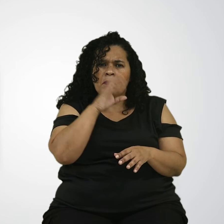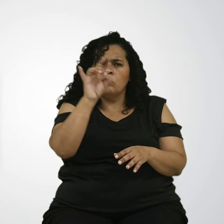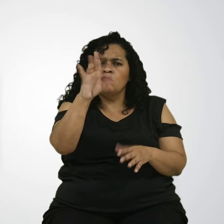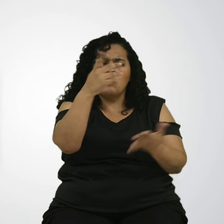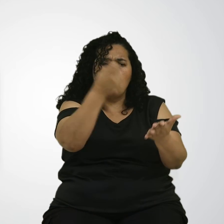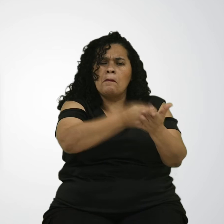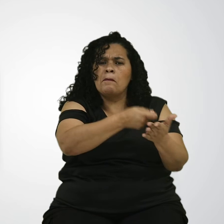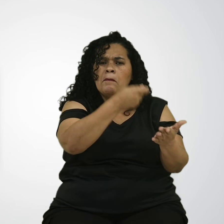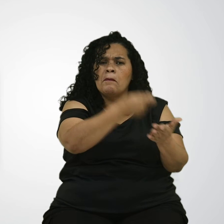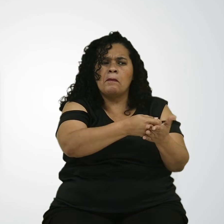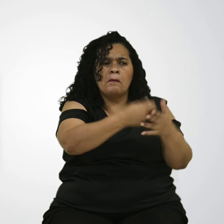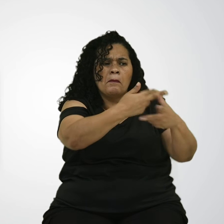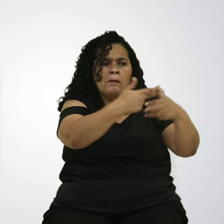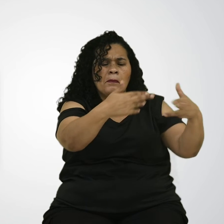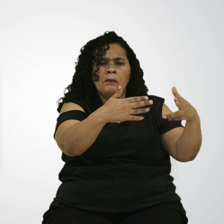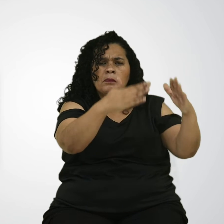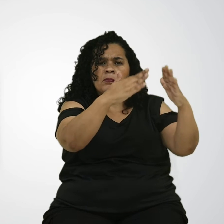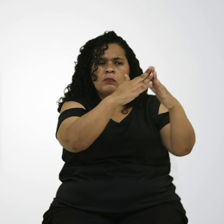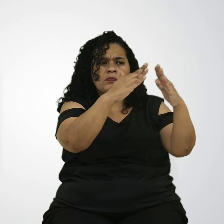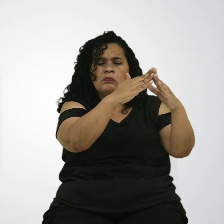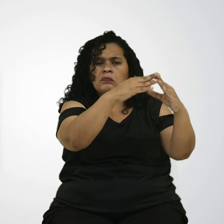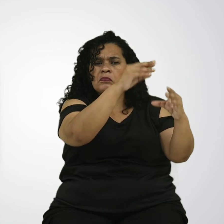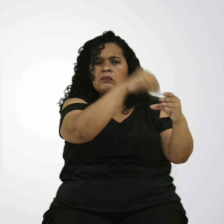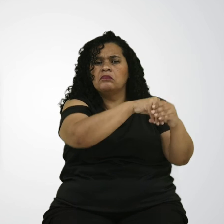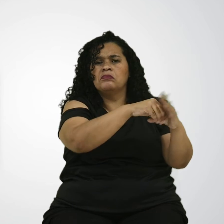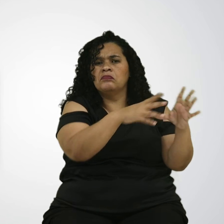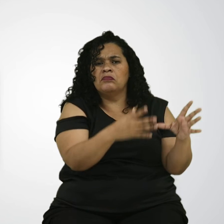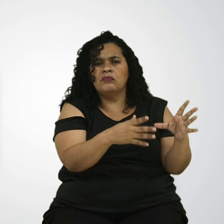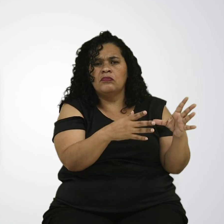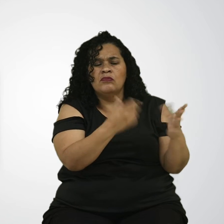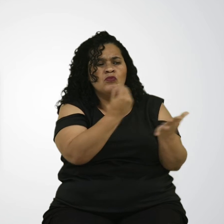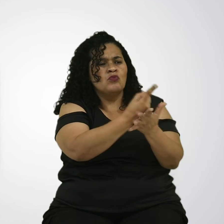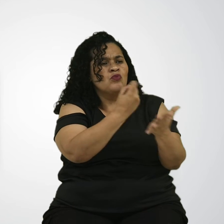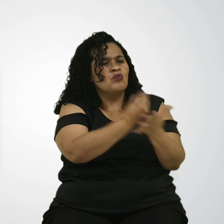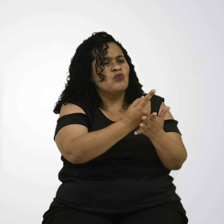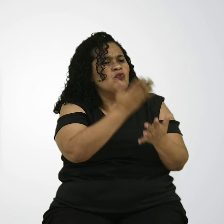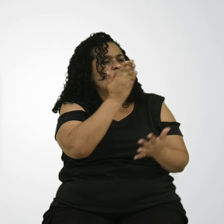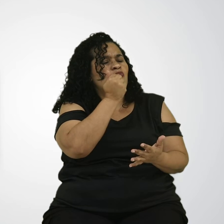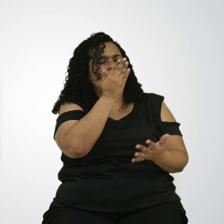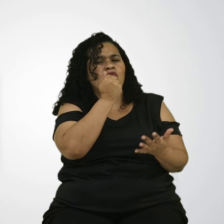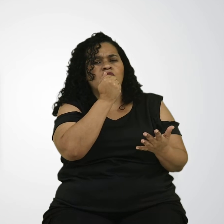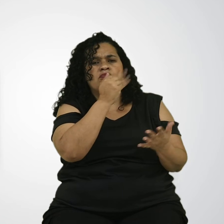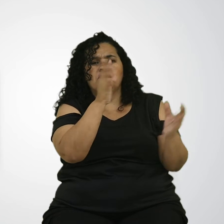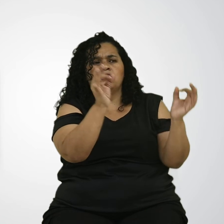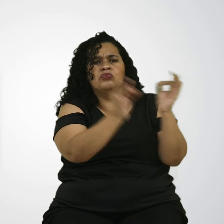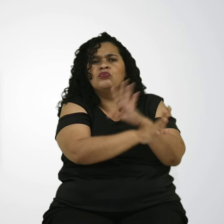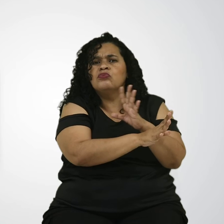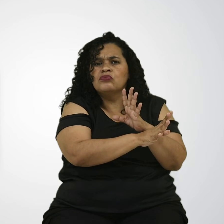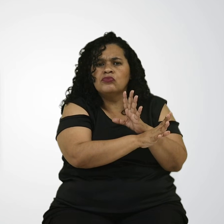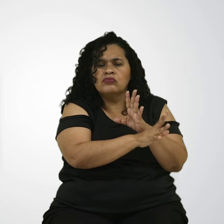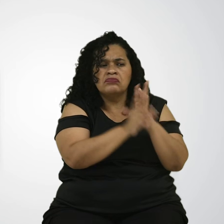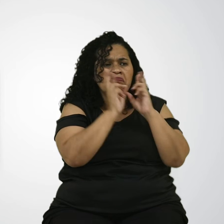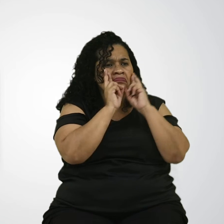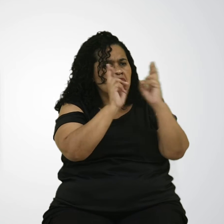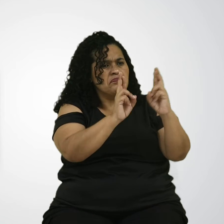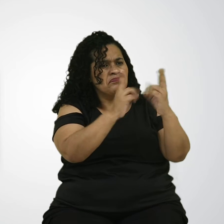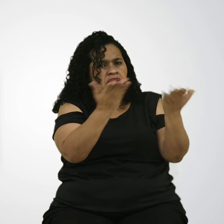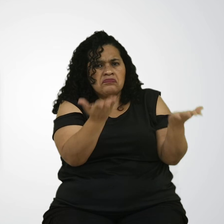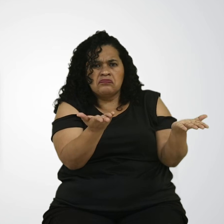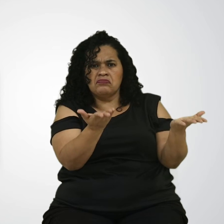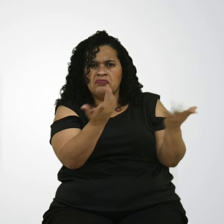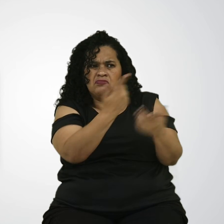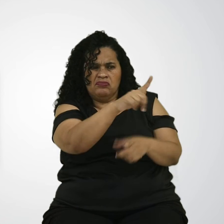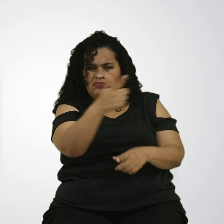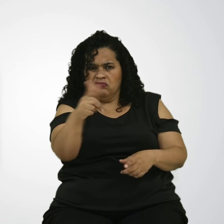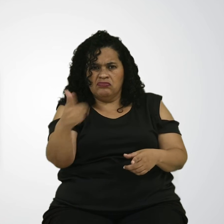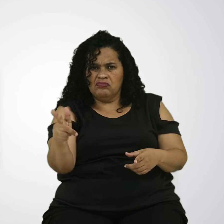Mas não existe honra, não existe respeito, não existe nada disso. A